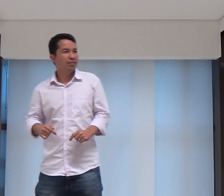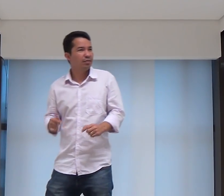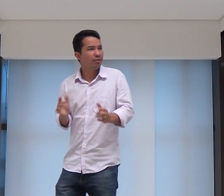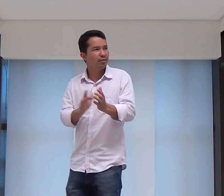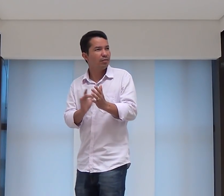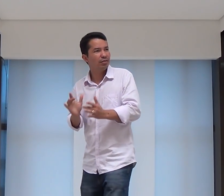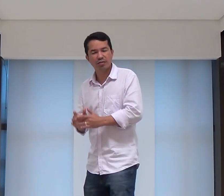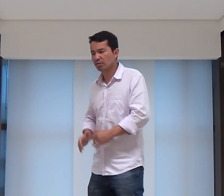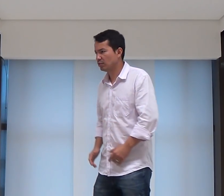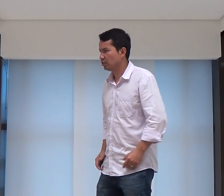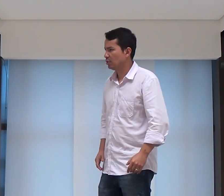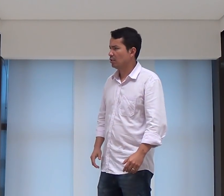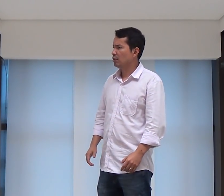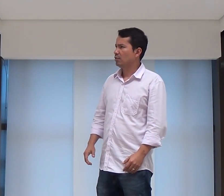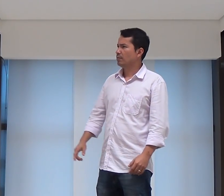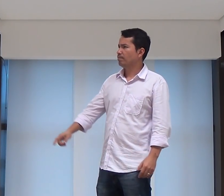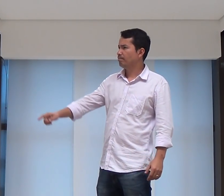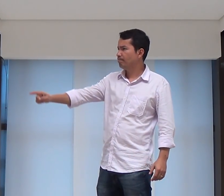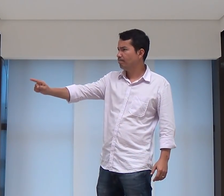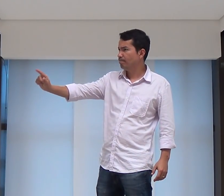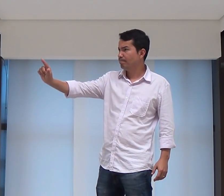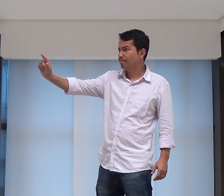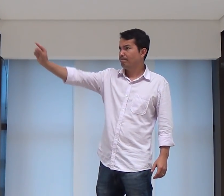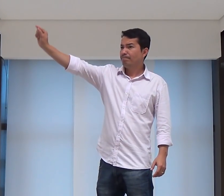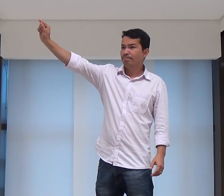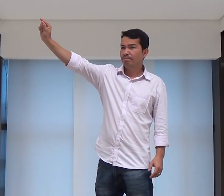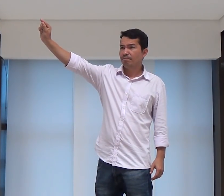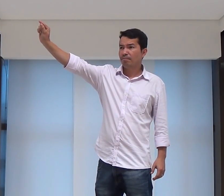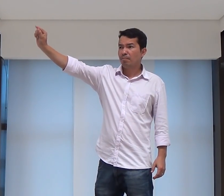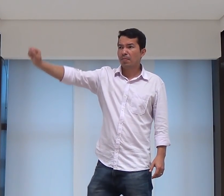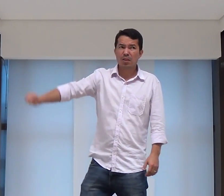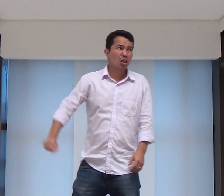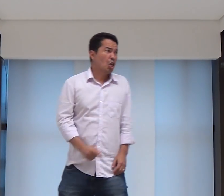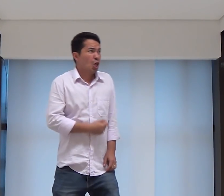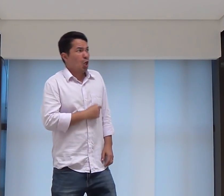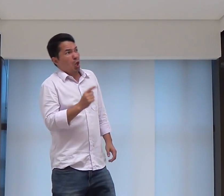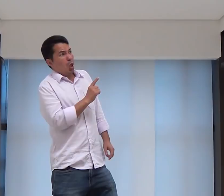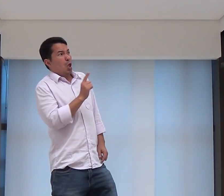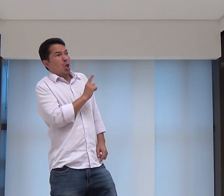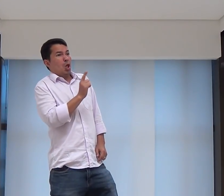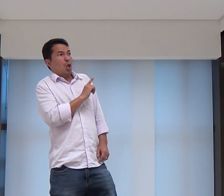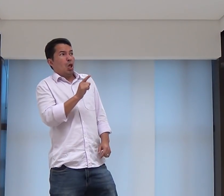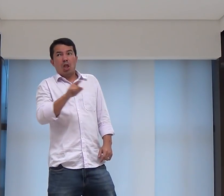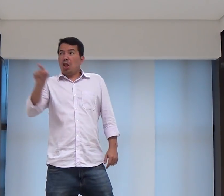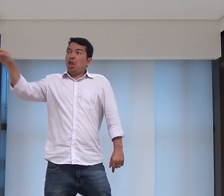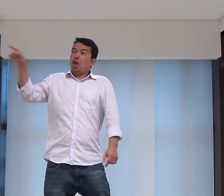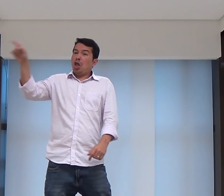você? Por que você está aqui? E então Jesus olha para aquilo e repreende. Não,